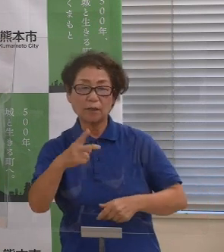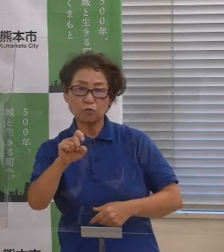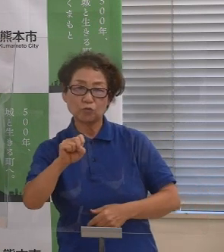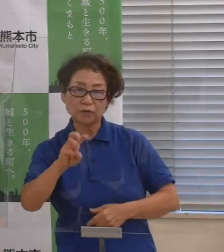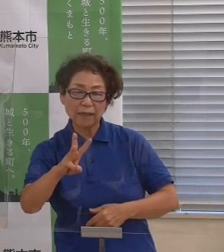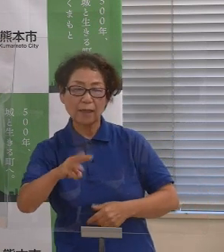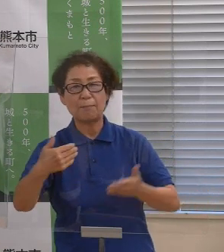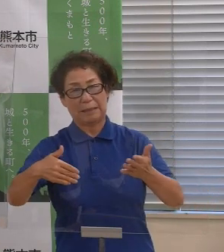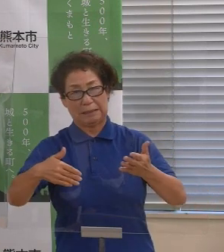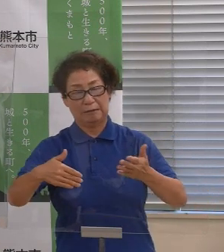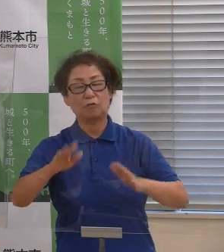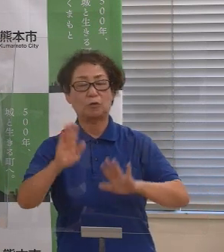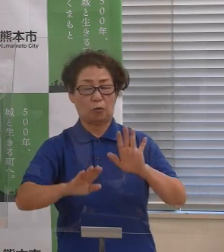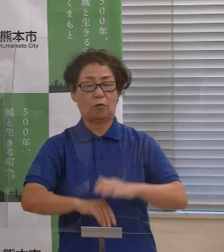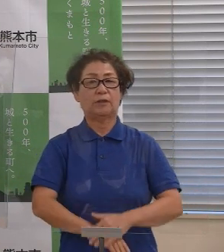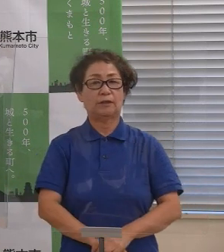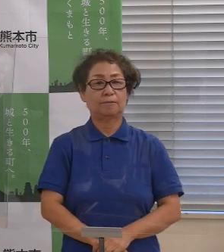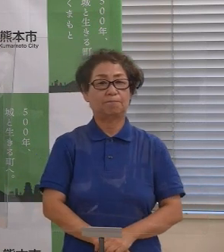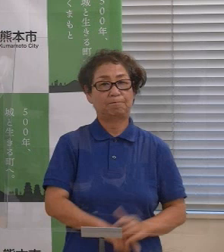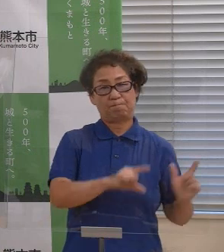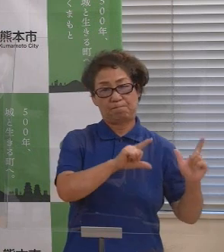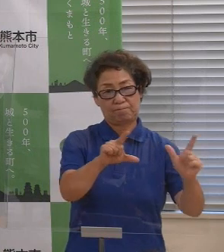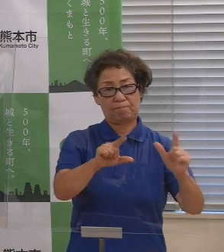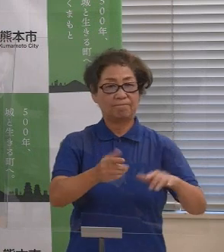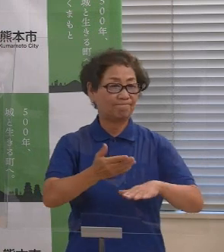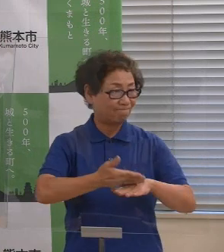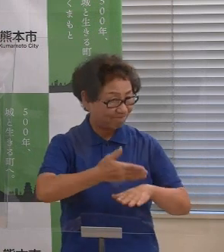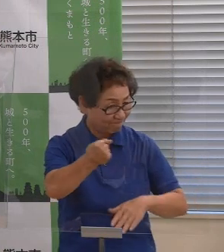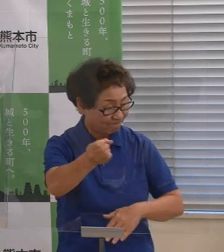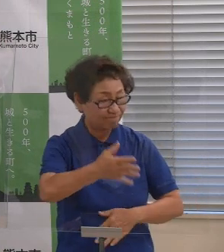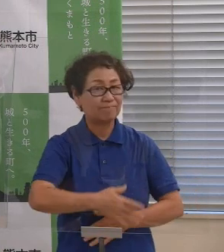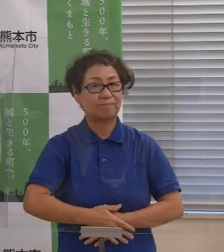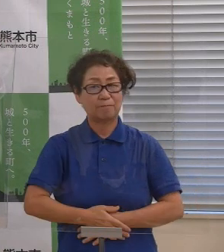。 失礼します、ありがとうございます。